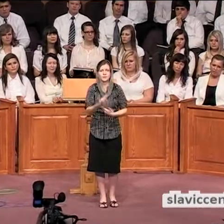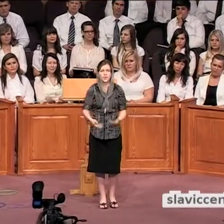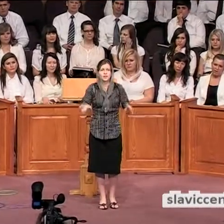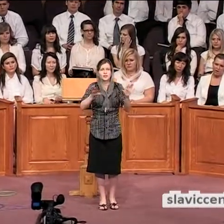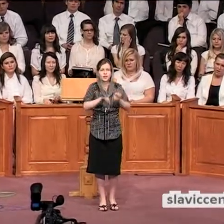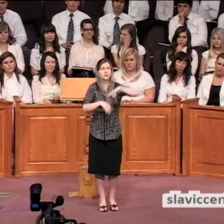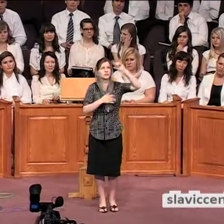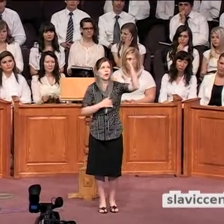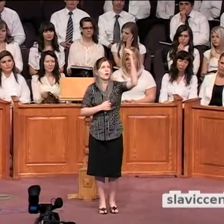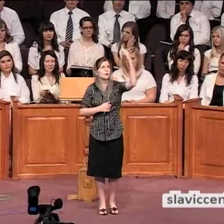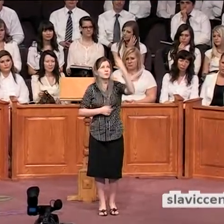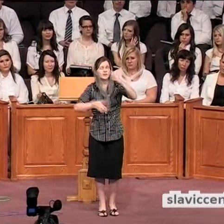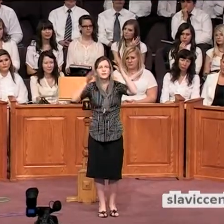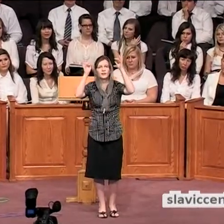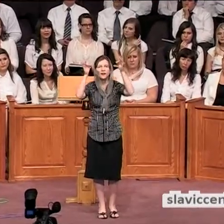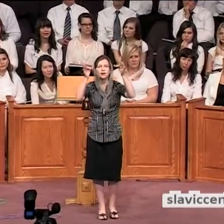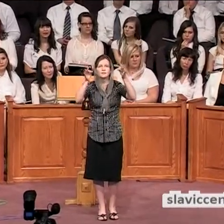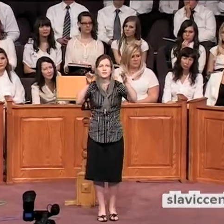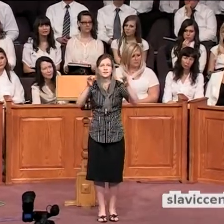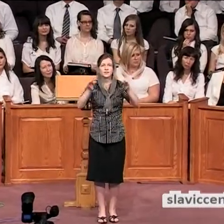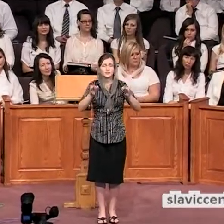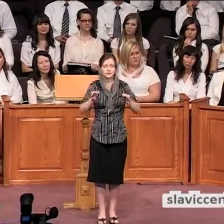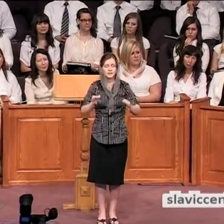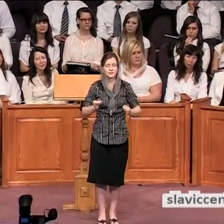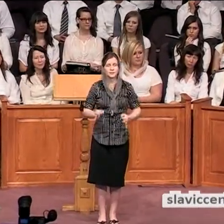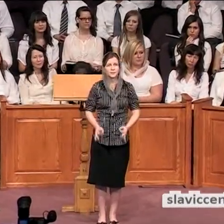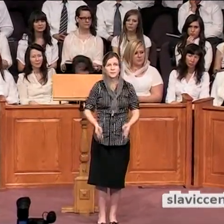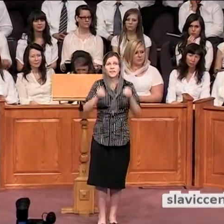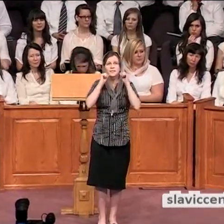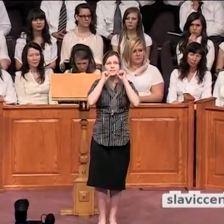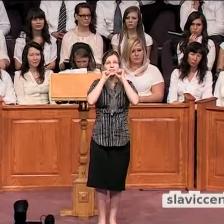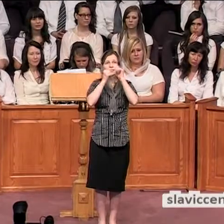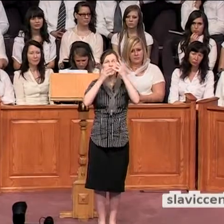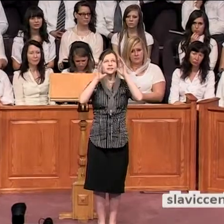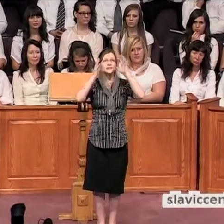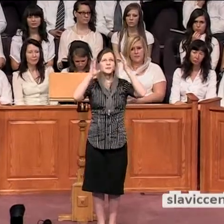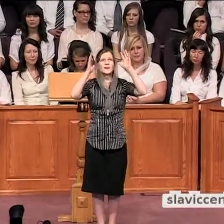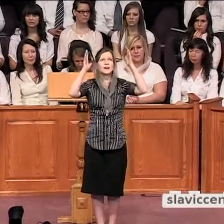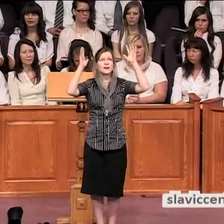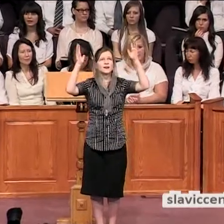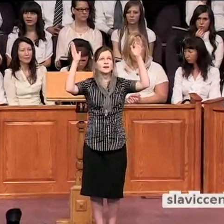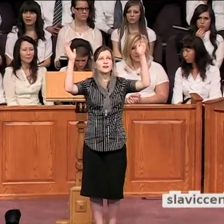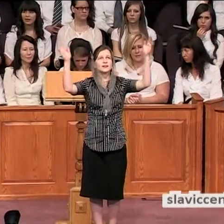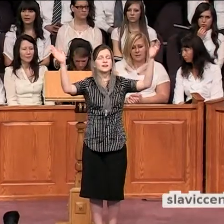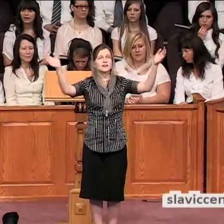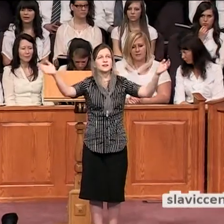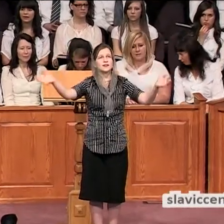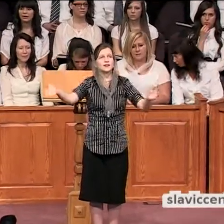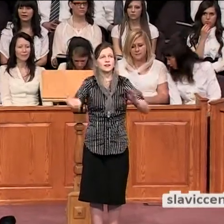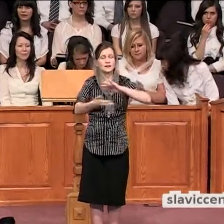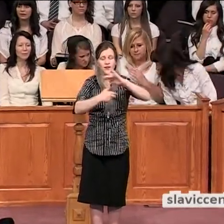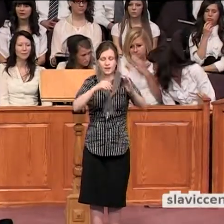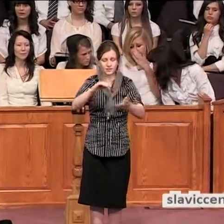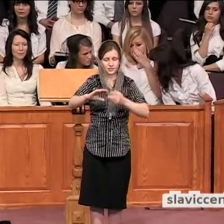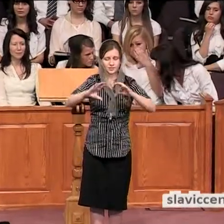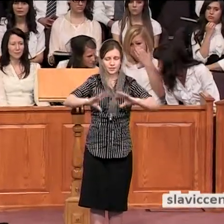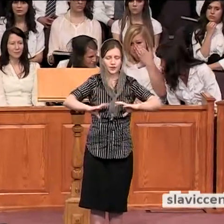как солнце правды, Застеряет над